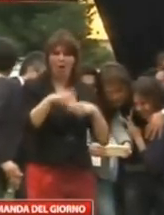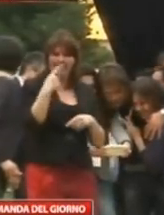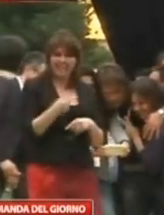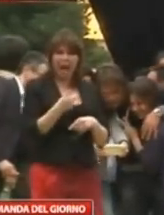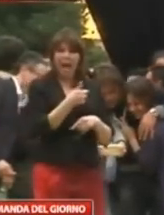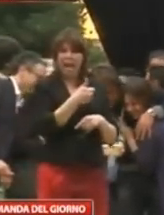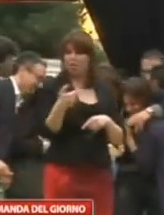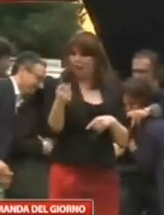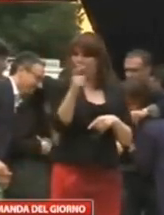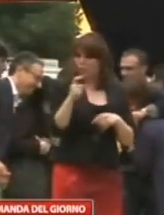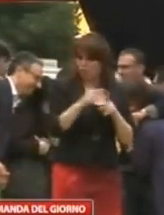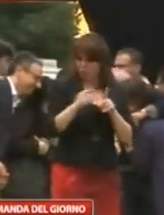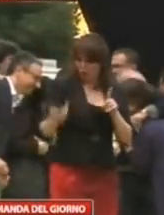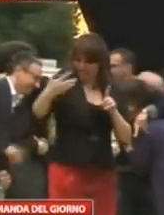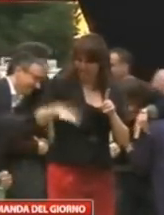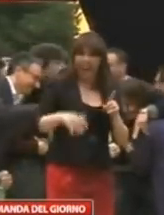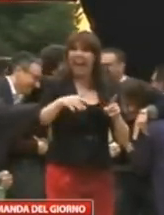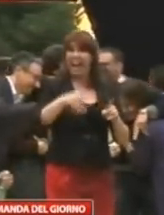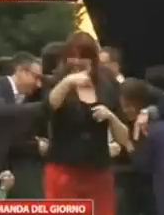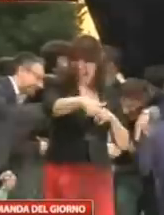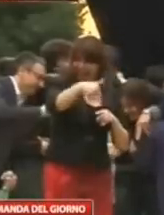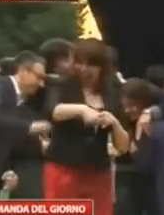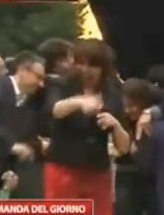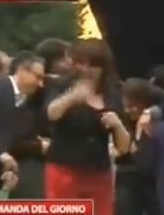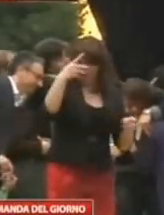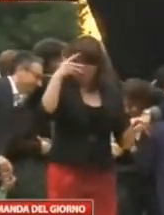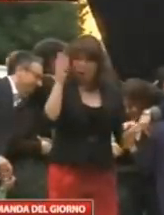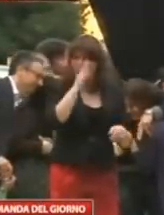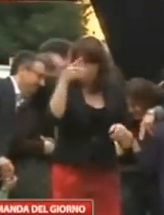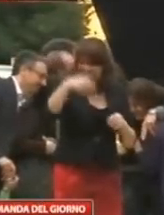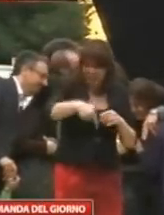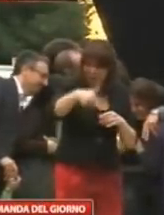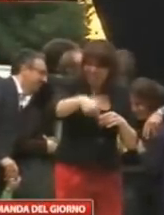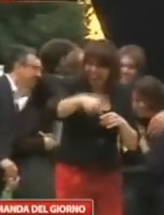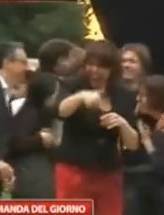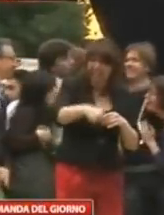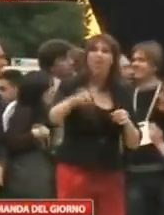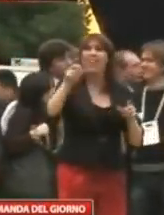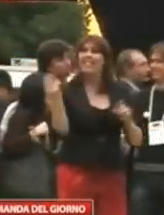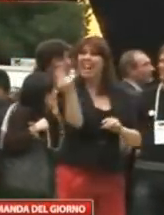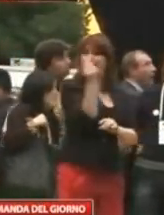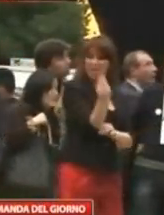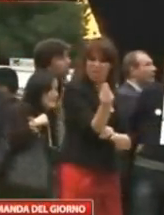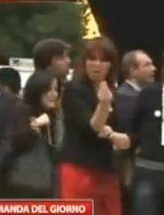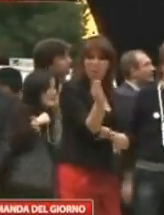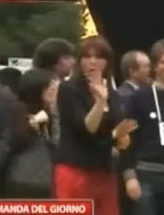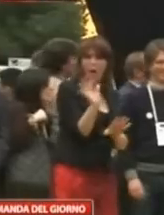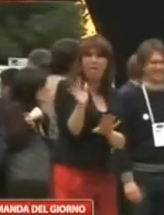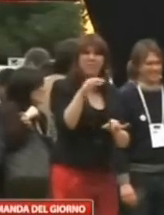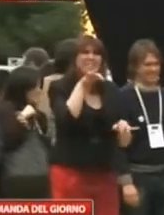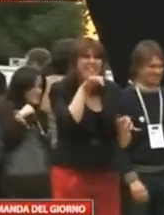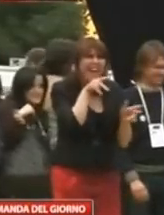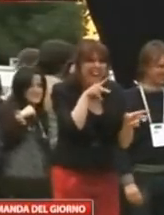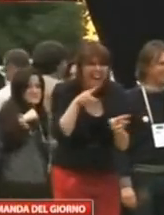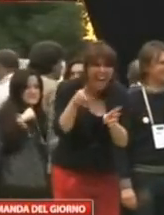primi 100 giorni. Ecco perché il nano, lo psiconano che non si capisce cosa faccia, va in televisione a terrorizzare le